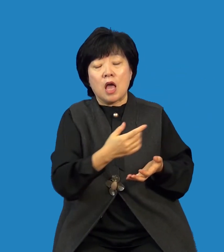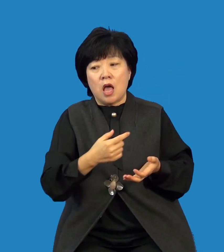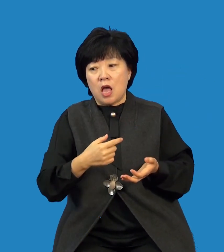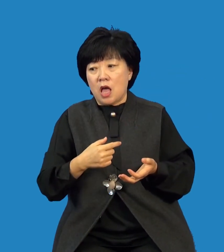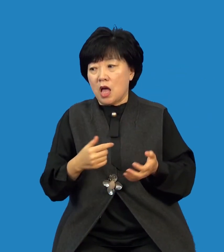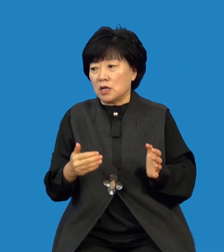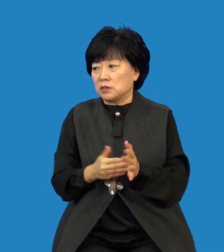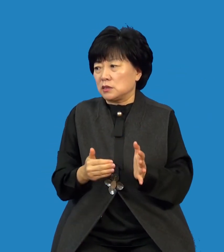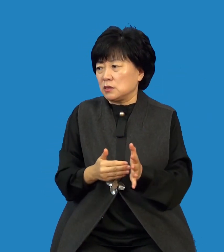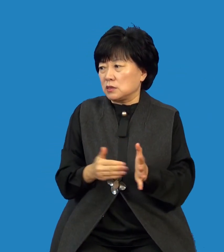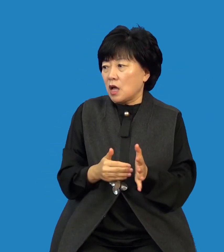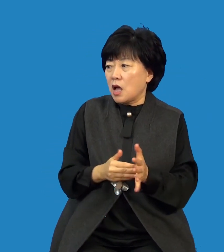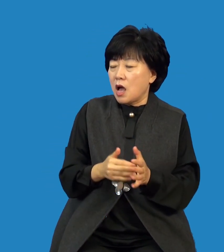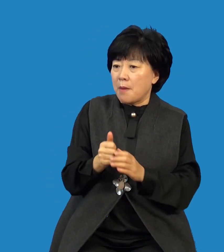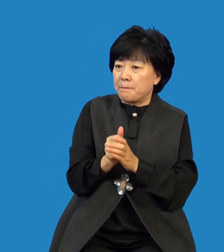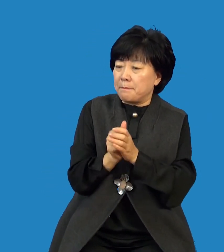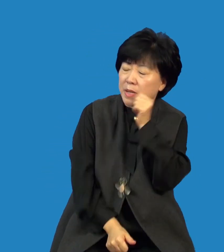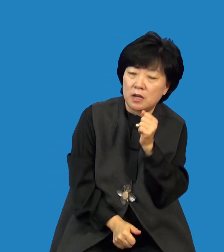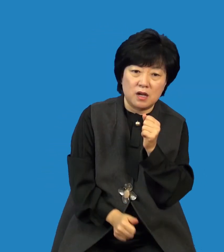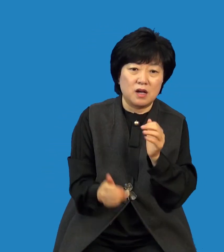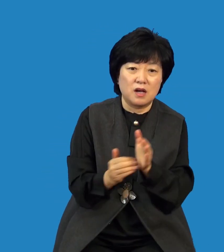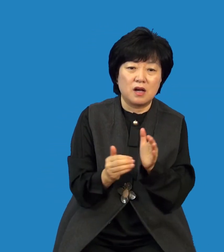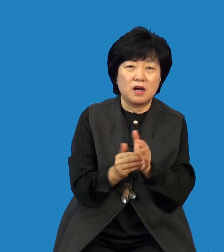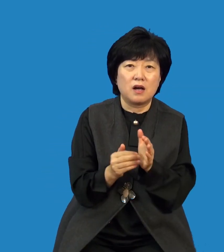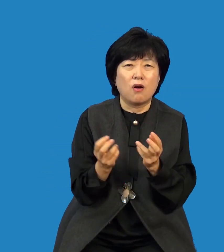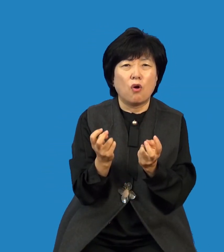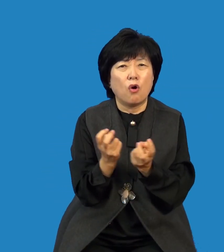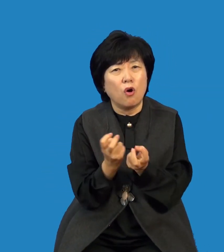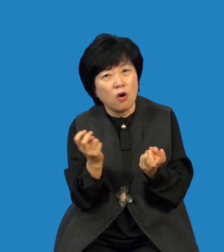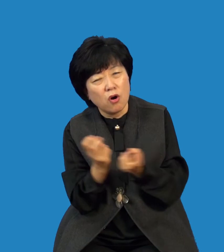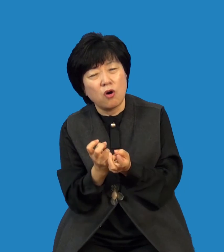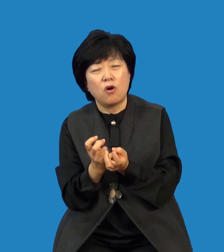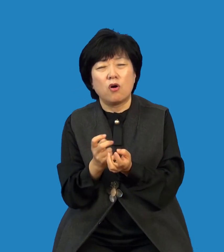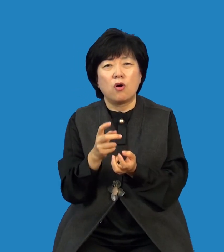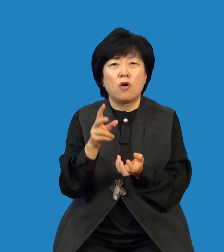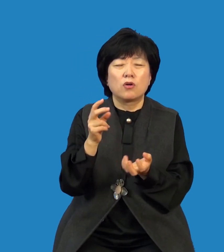거더라고. 이건 큰일 났다. 이거는 이 문제를